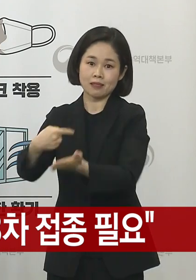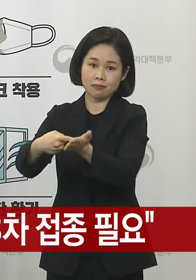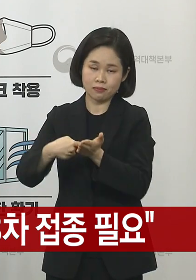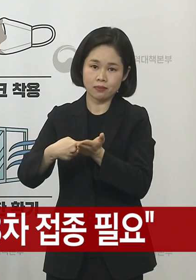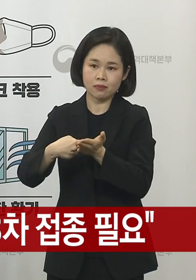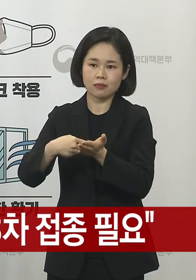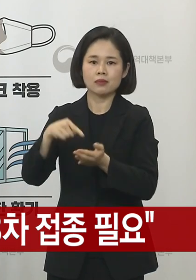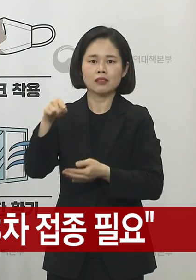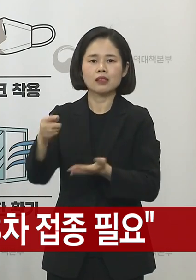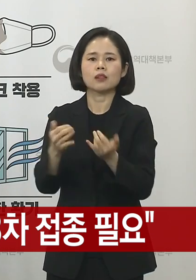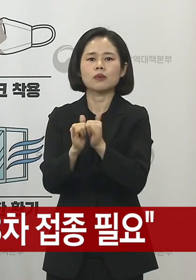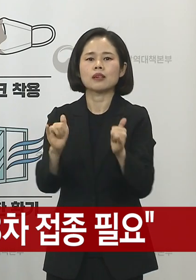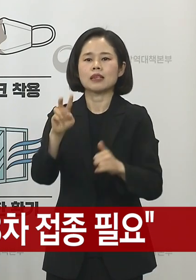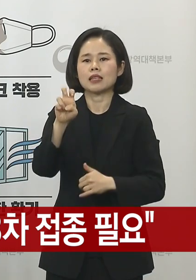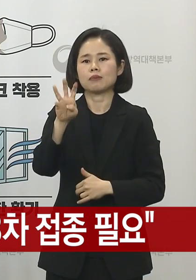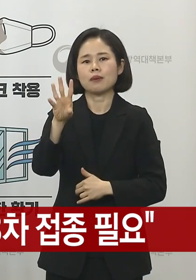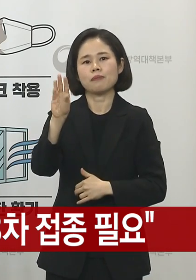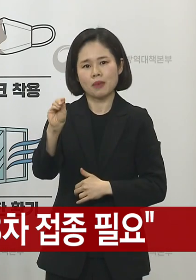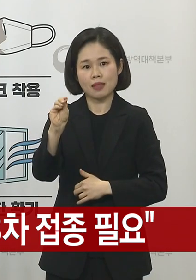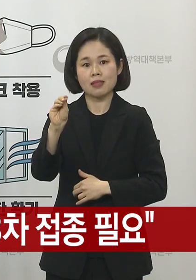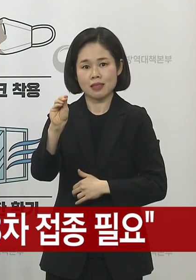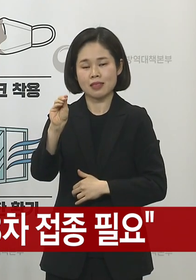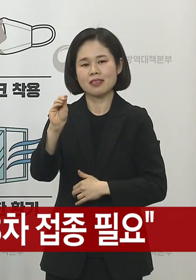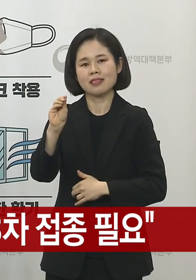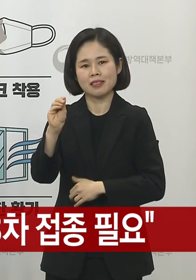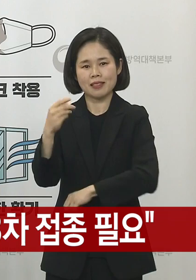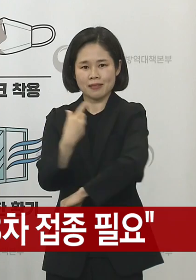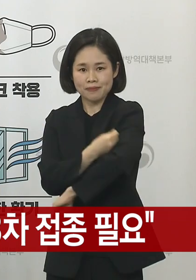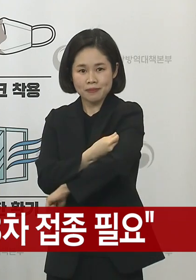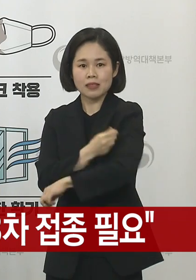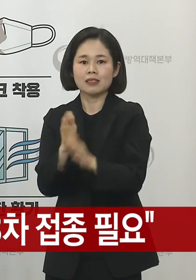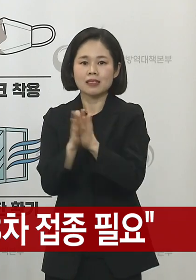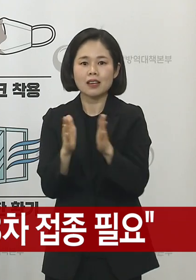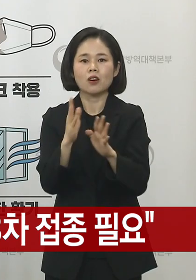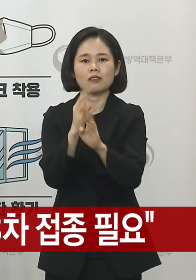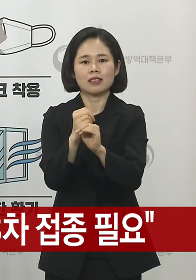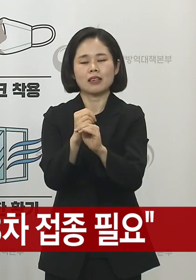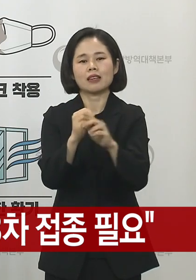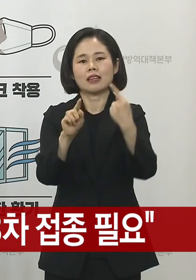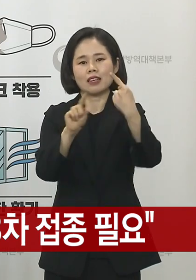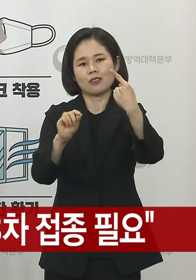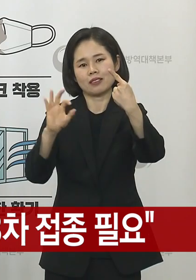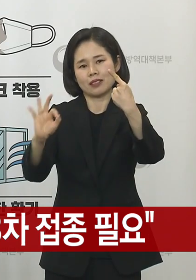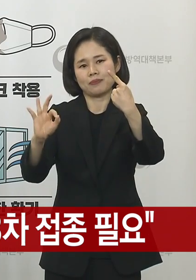약 23만 명을 대상으로 1월 10일부터 접종을 시작할 예정입니다.